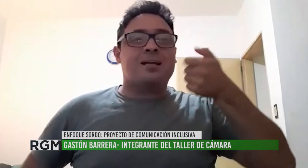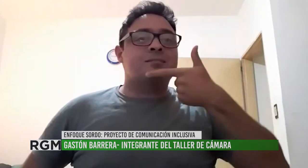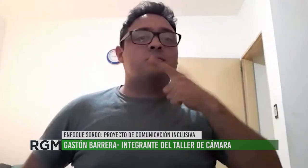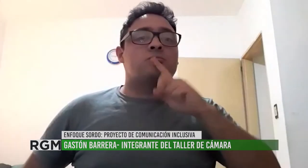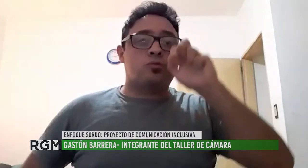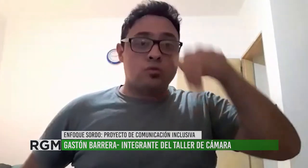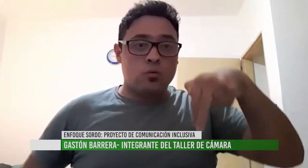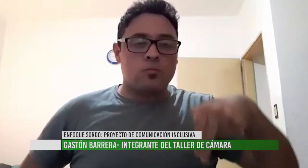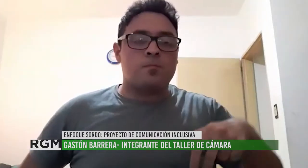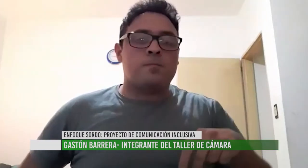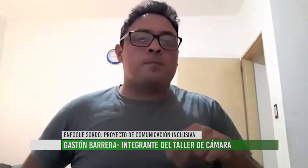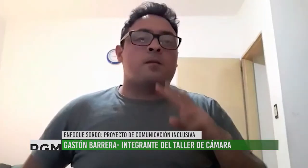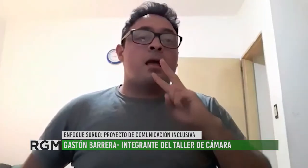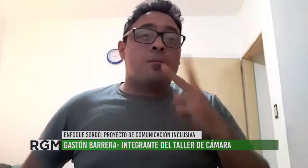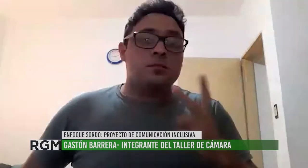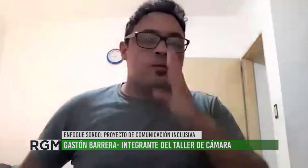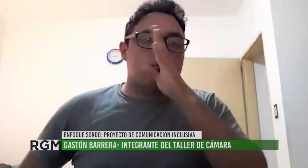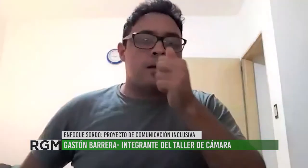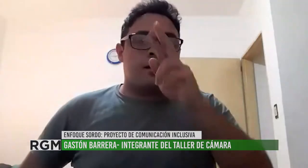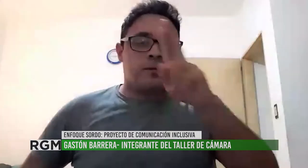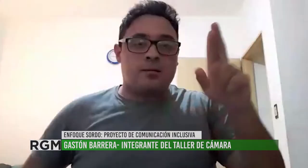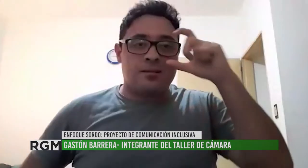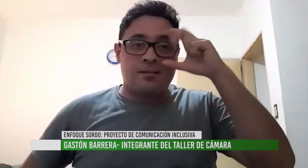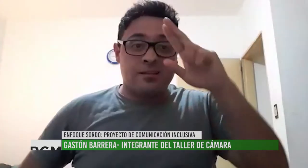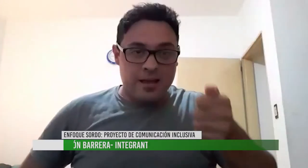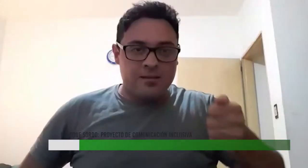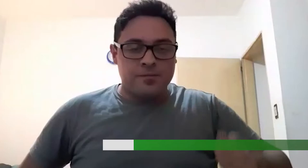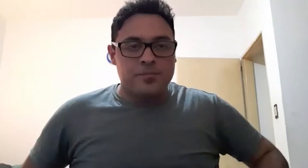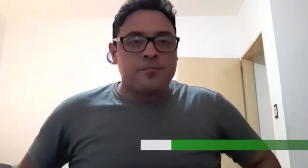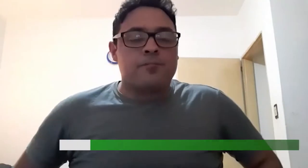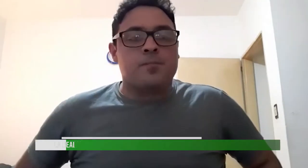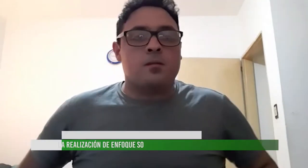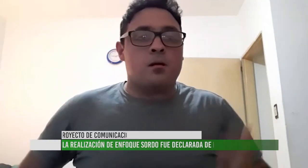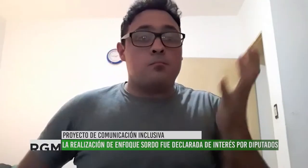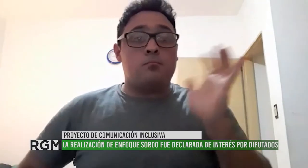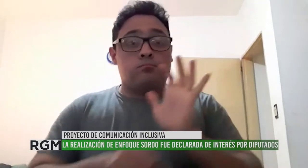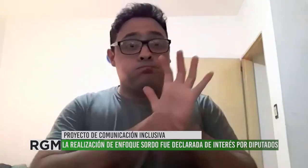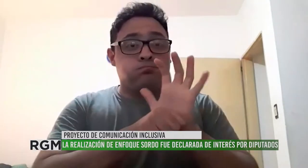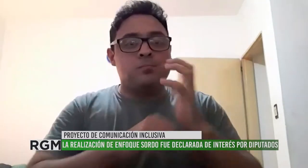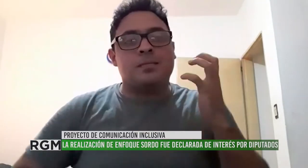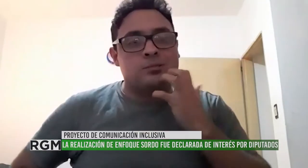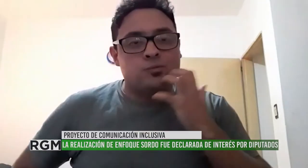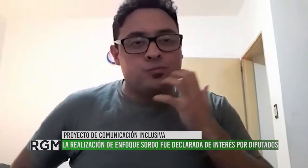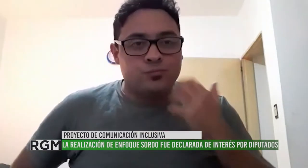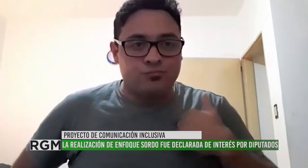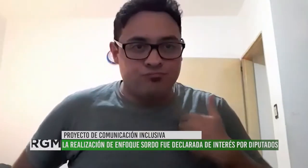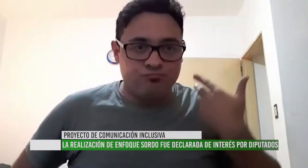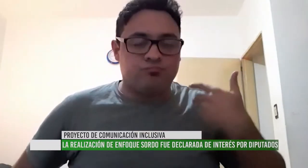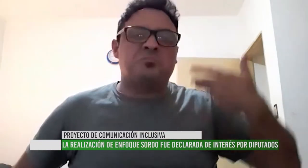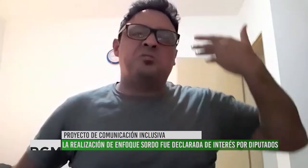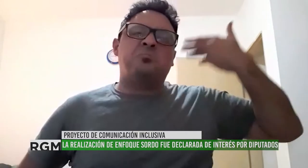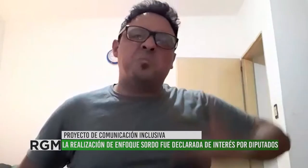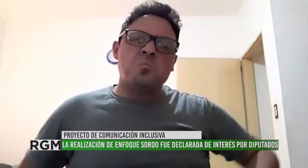Mi nombre es Gastón, mi apellido es Barrera y mi seña personal es